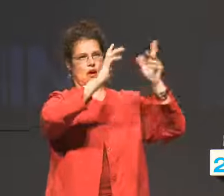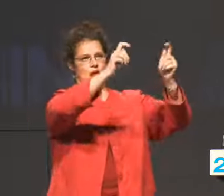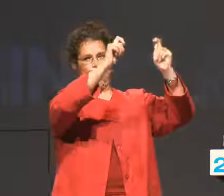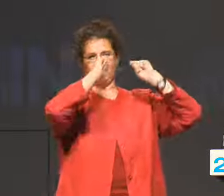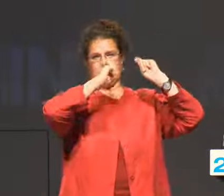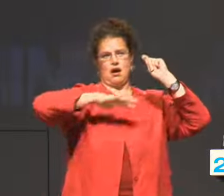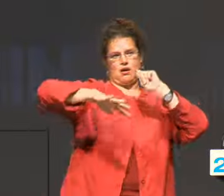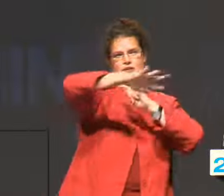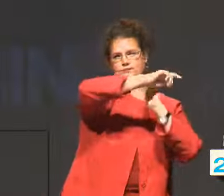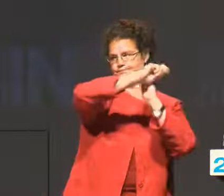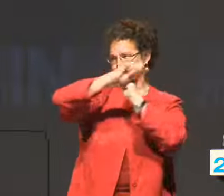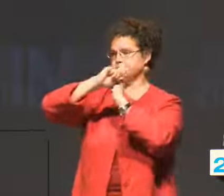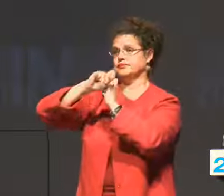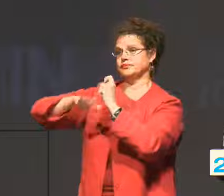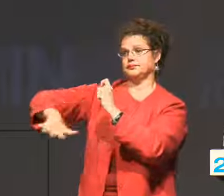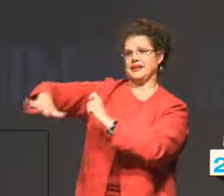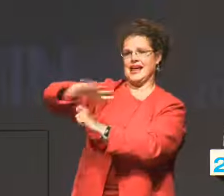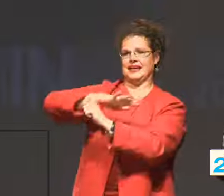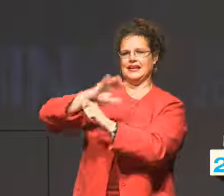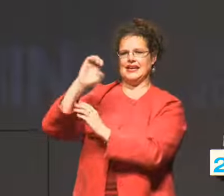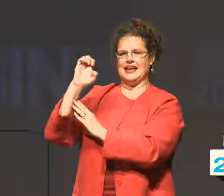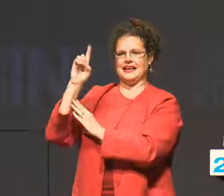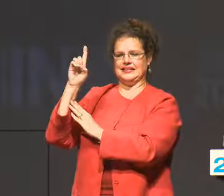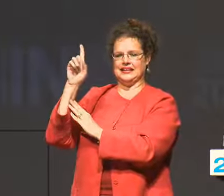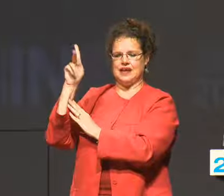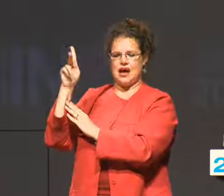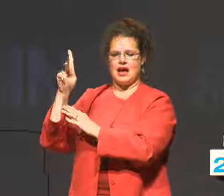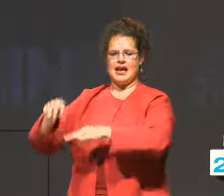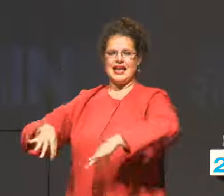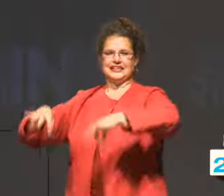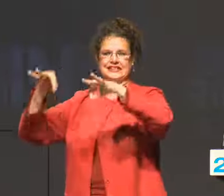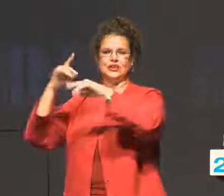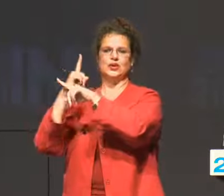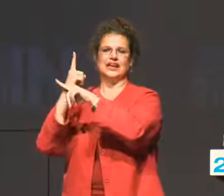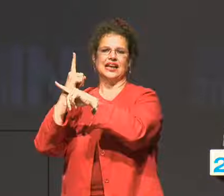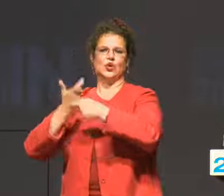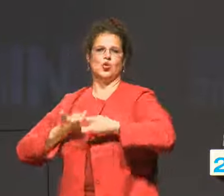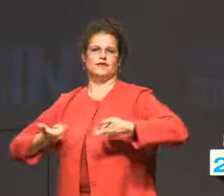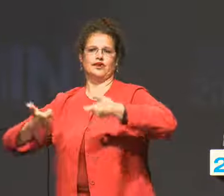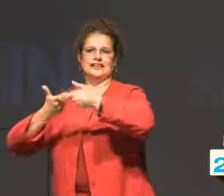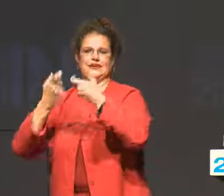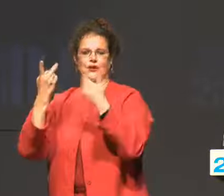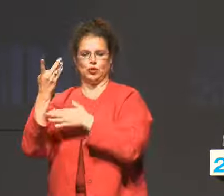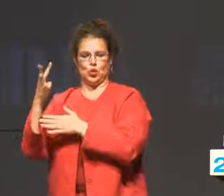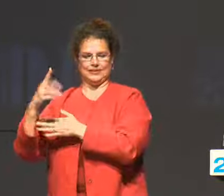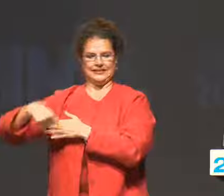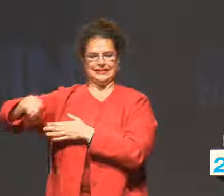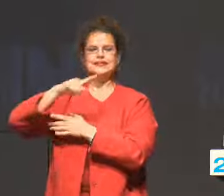hat das mal so zur Kenntnis genommen, diesen Auftrag auch ein Stück weit angenommen. Die EDK, das heißt